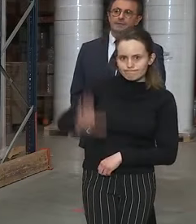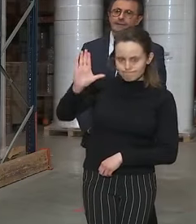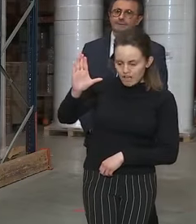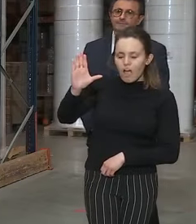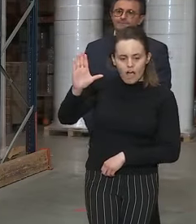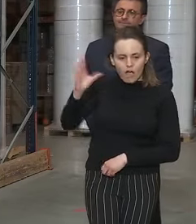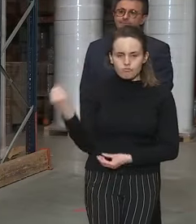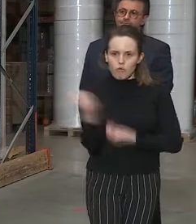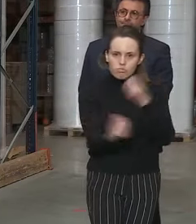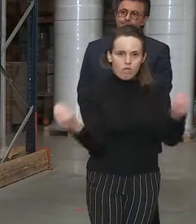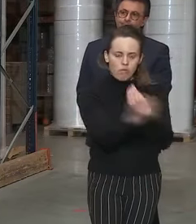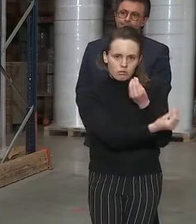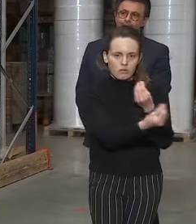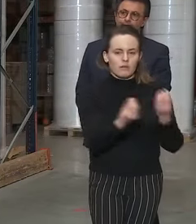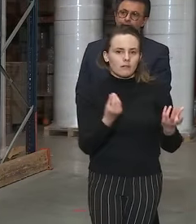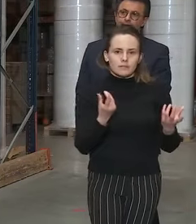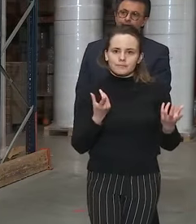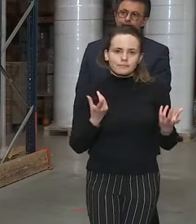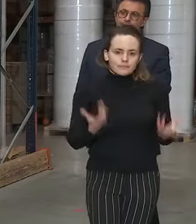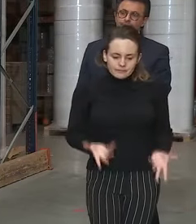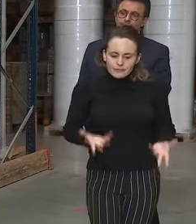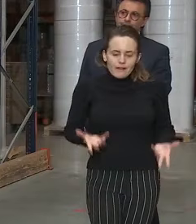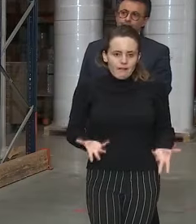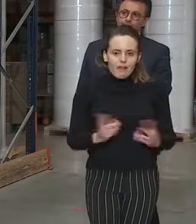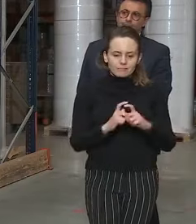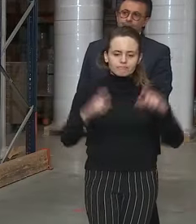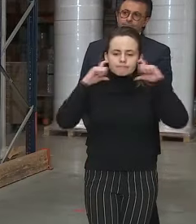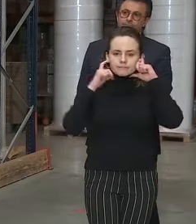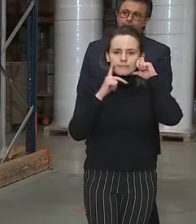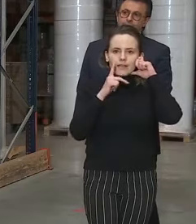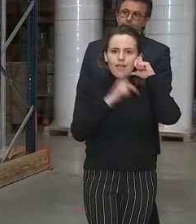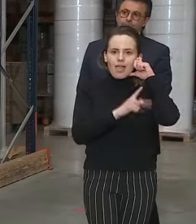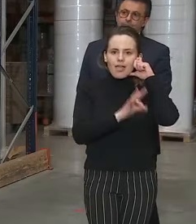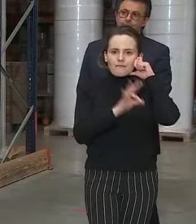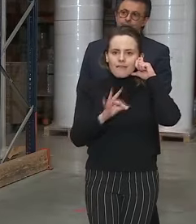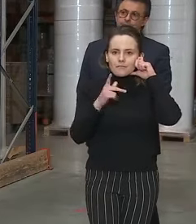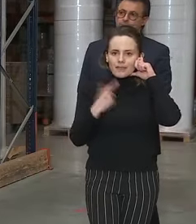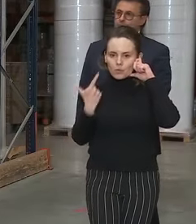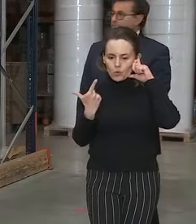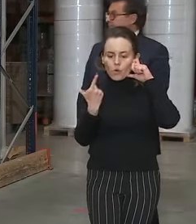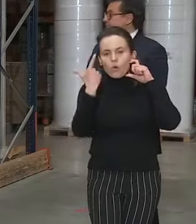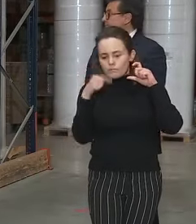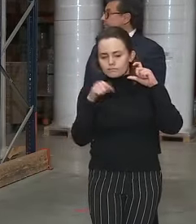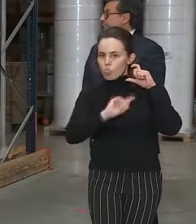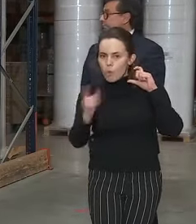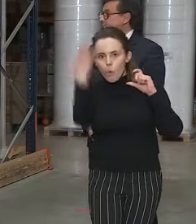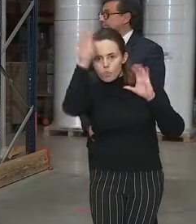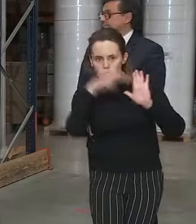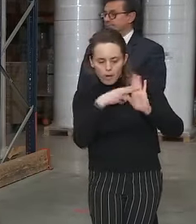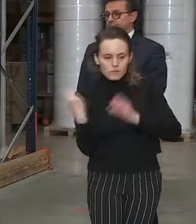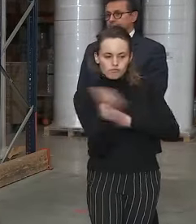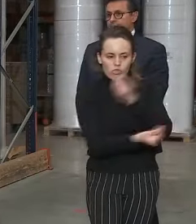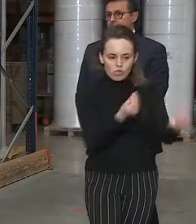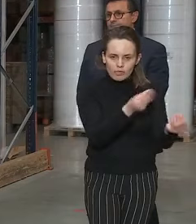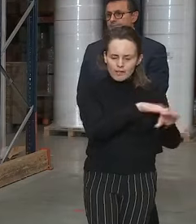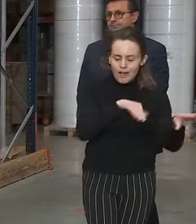c'est qu'aujourd'hui, ce sont plutôt des masques qui ne se relèvent pas des masques chirurgicaux ou FFP2, mais qui sont ces masques d'autres catégories sur lesquelles nous travaillons,